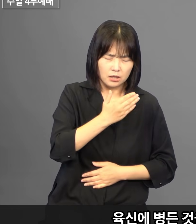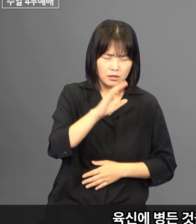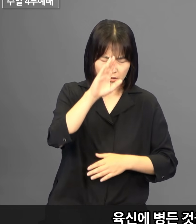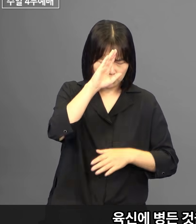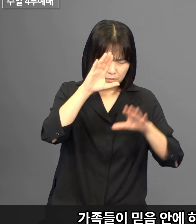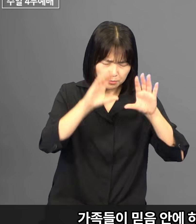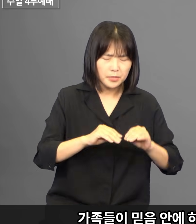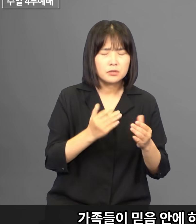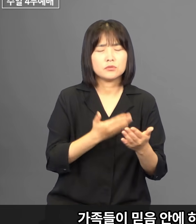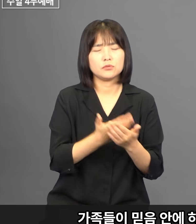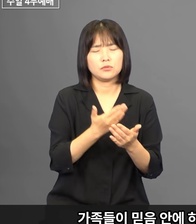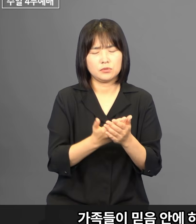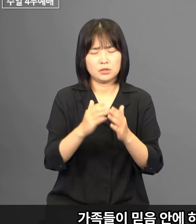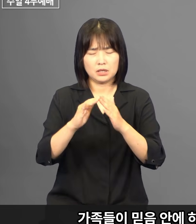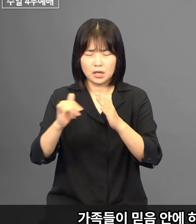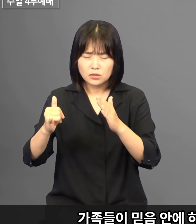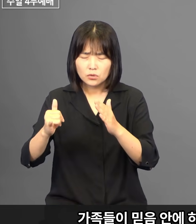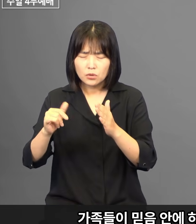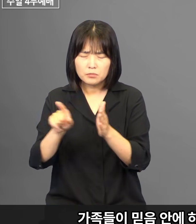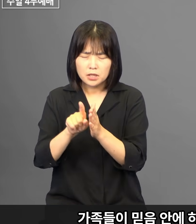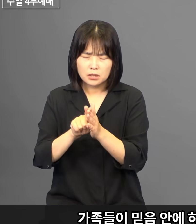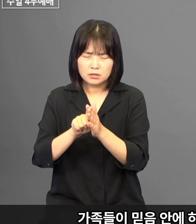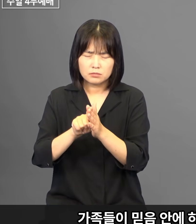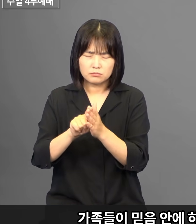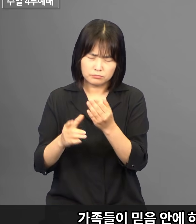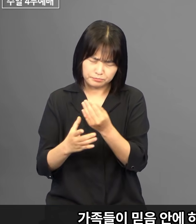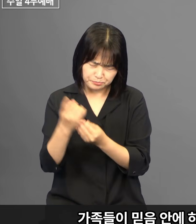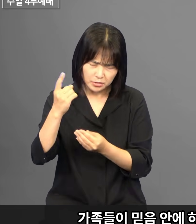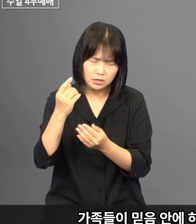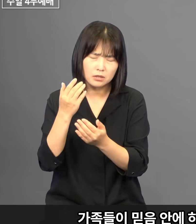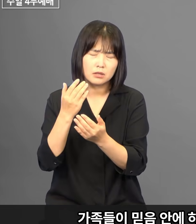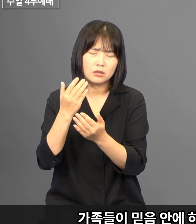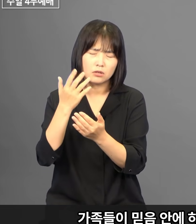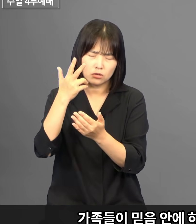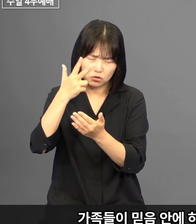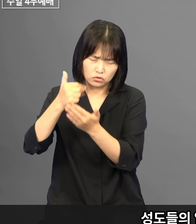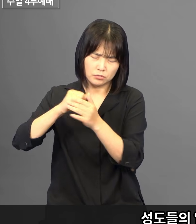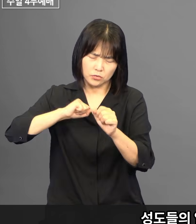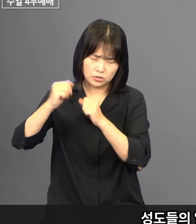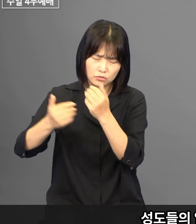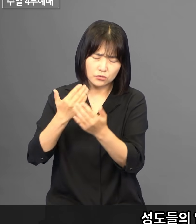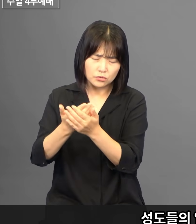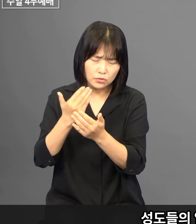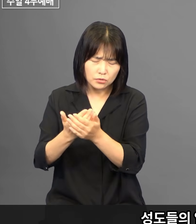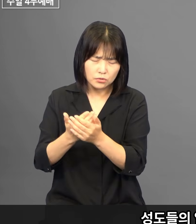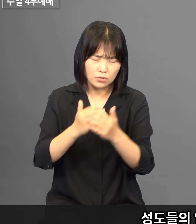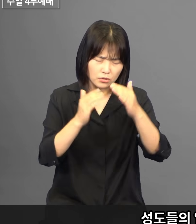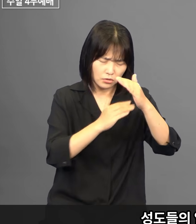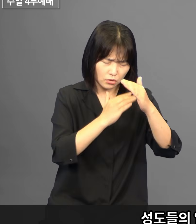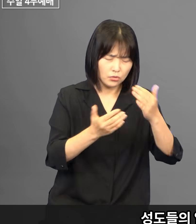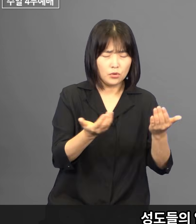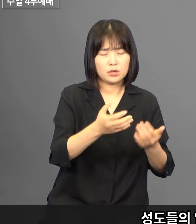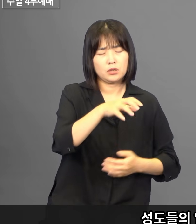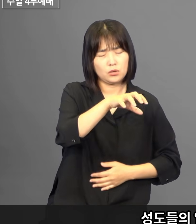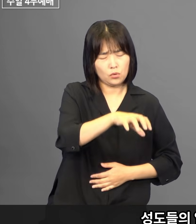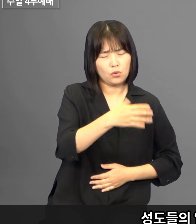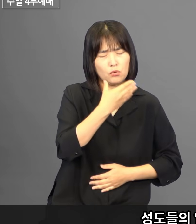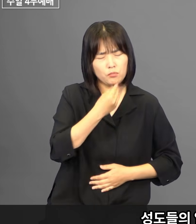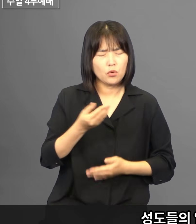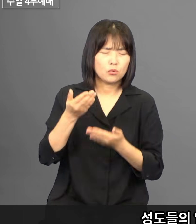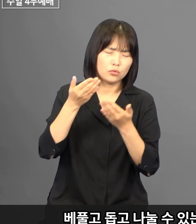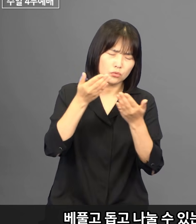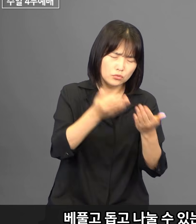고쳐주소서. 가족들이 믿음 안에 하나 되도록 주여 역사해 주소서. 성도들의 일터에 복을